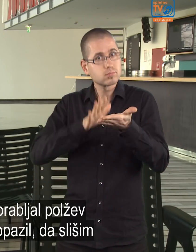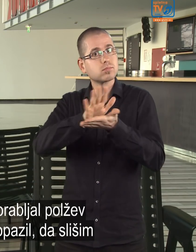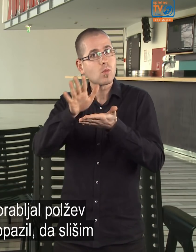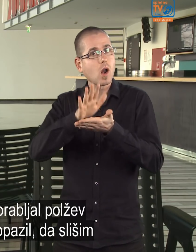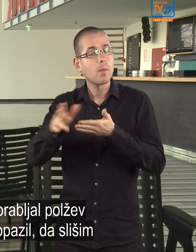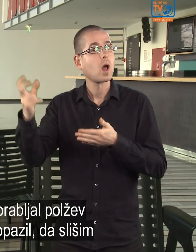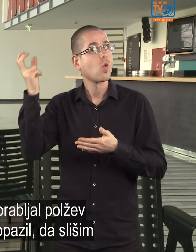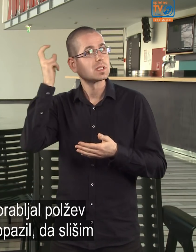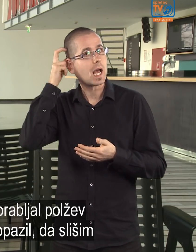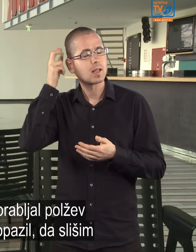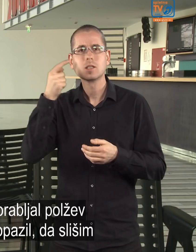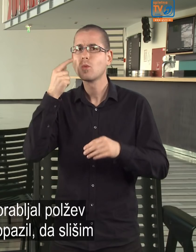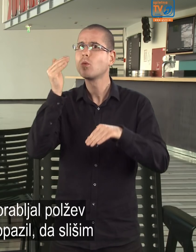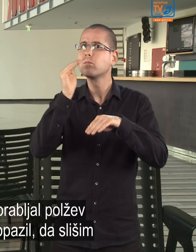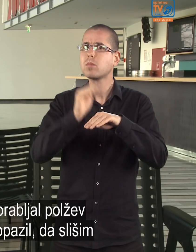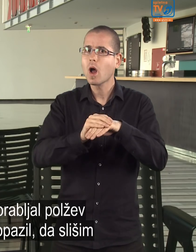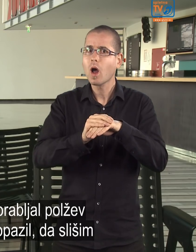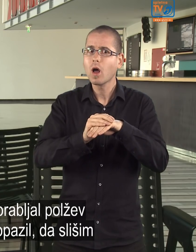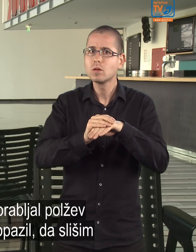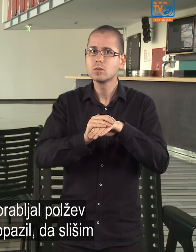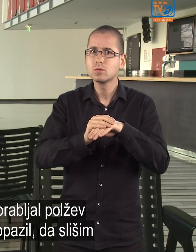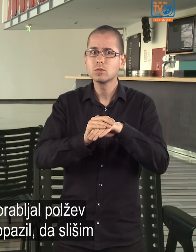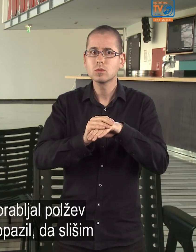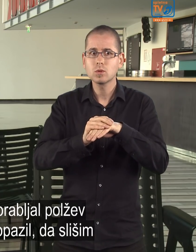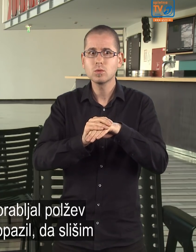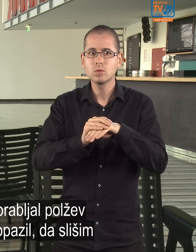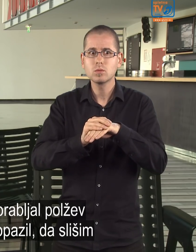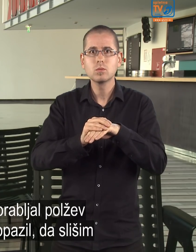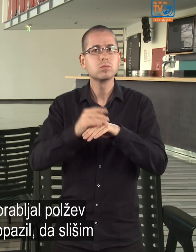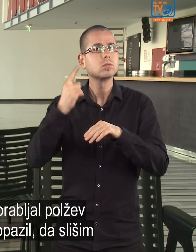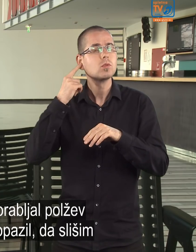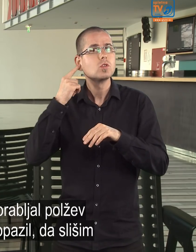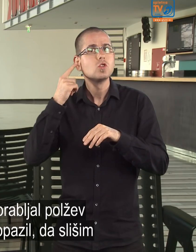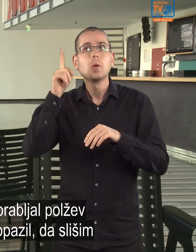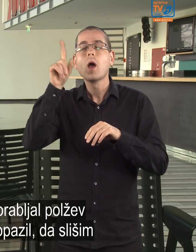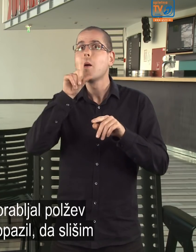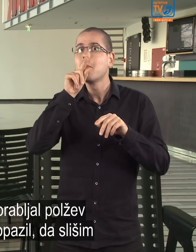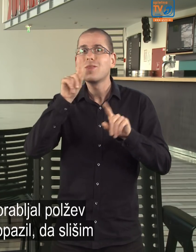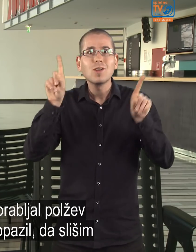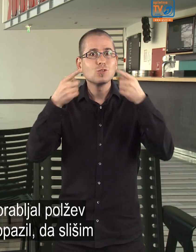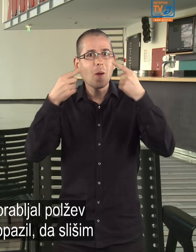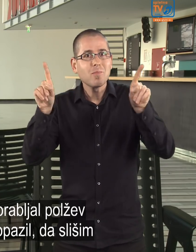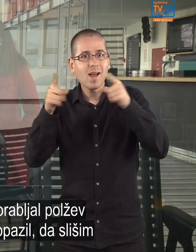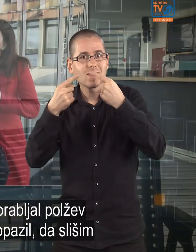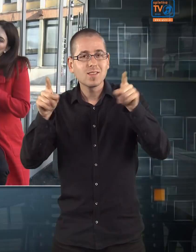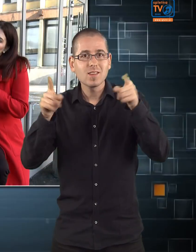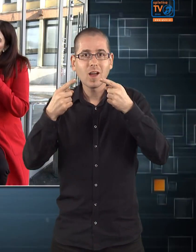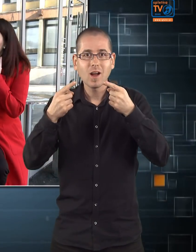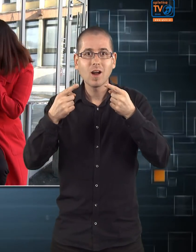Prvo leto, ko sem uporabljal polkokatek, sem opazil, sem enkrat v koktu opazil, da